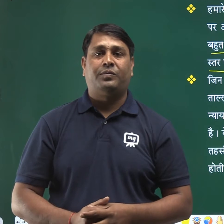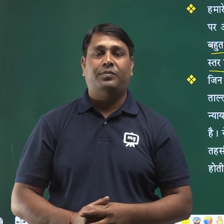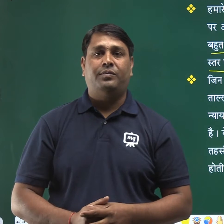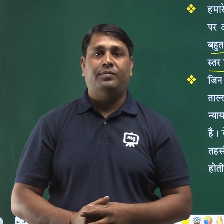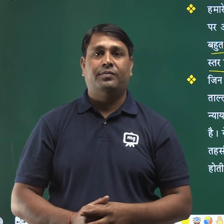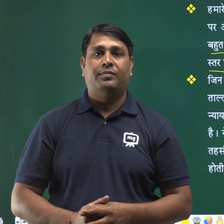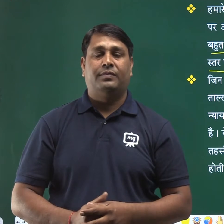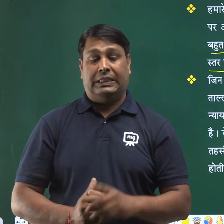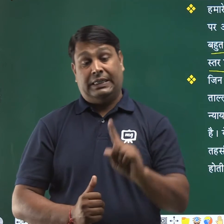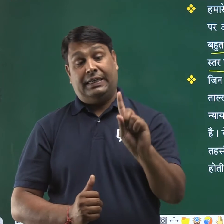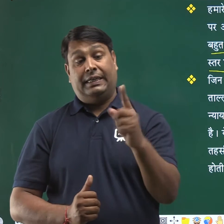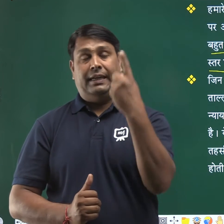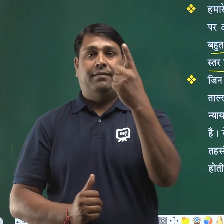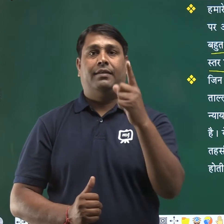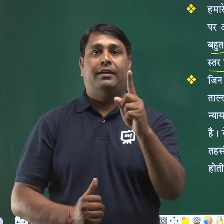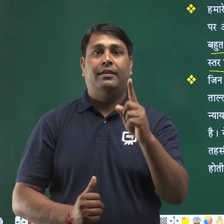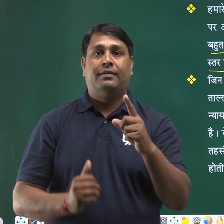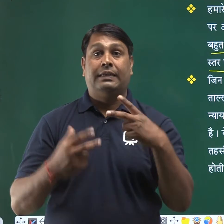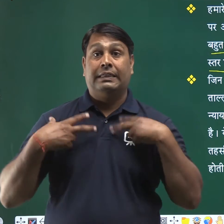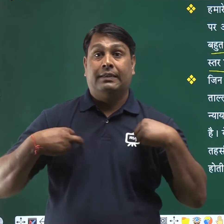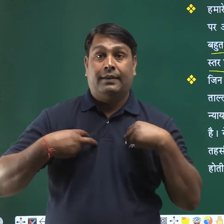केवल एक अदालत होती है।